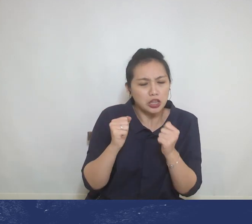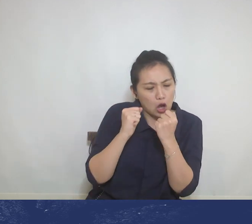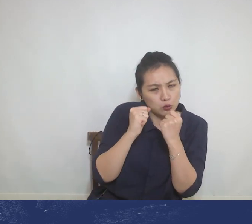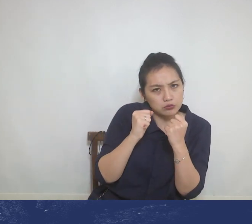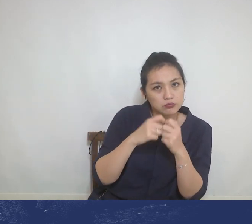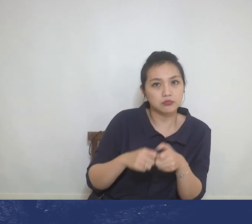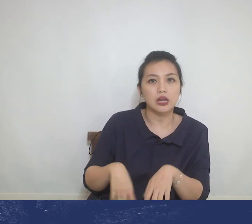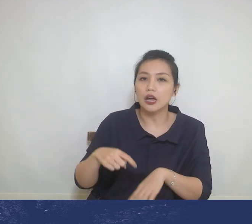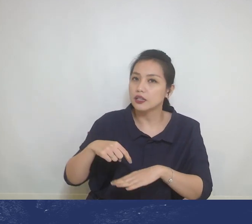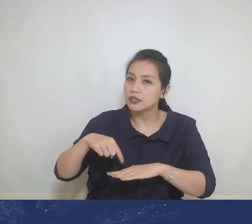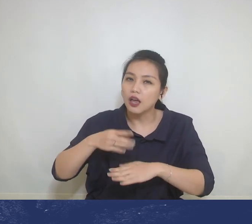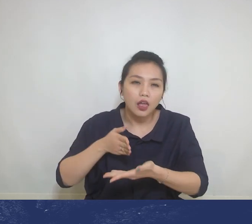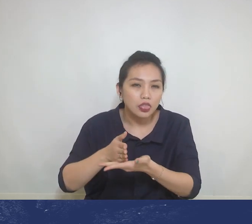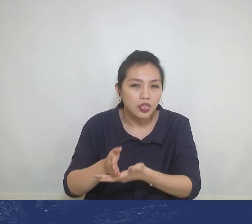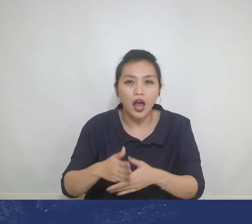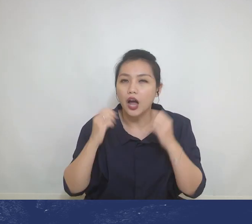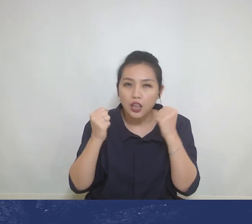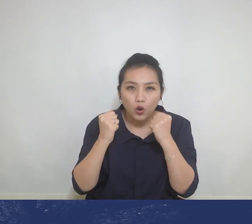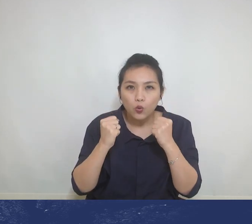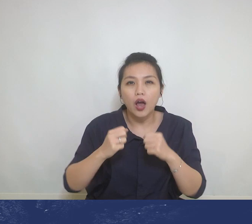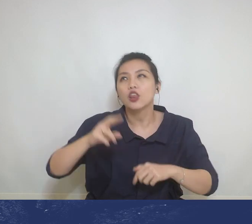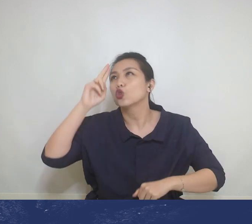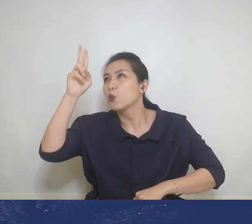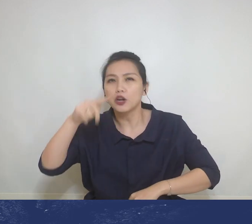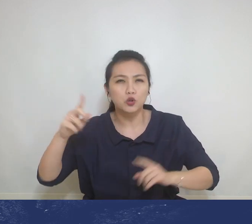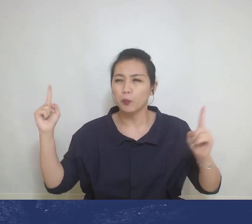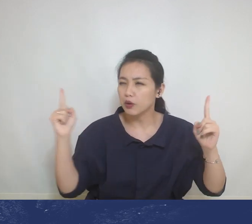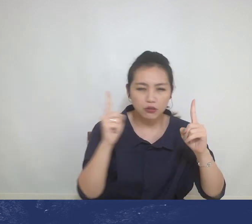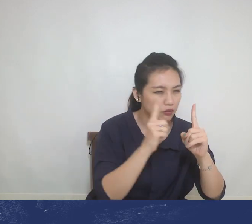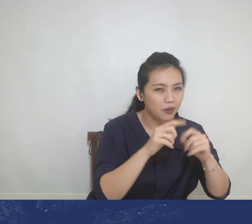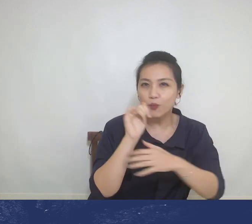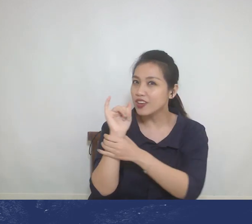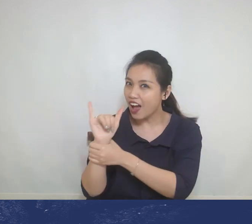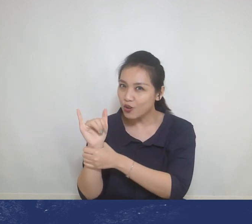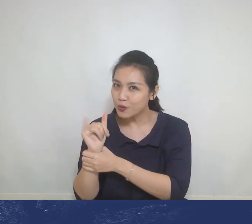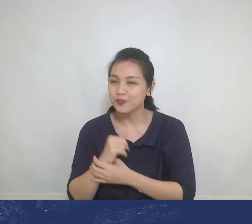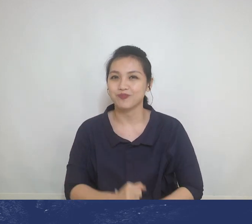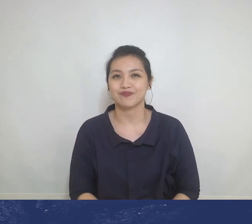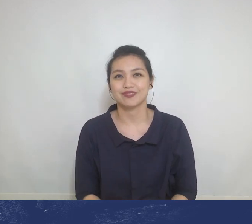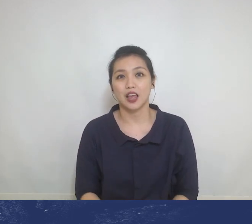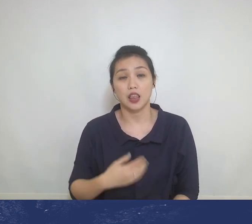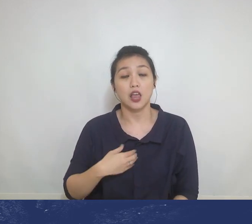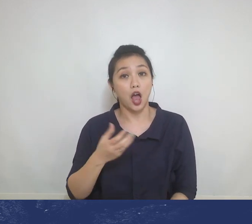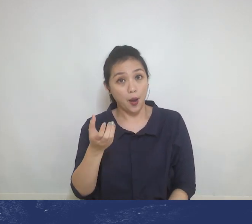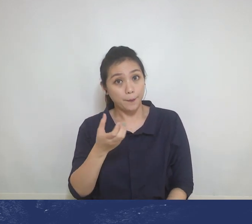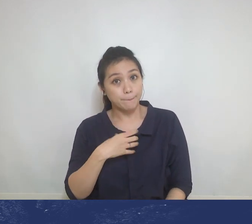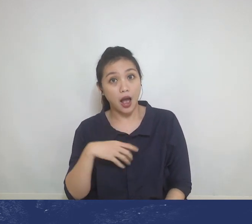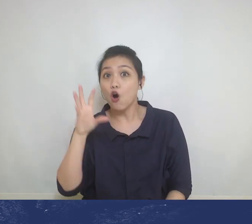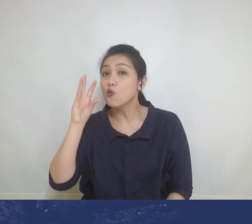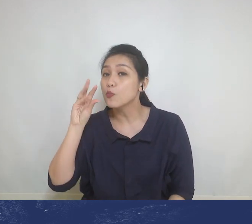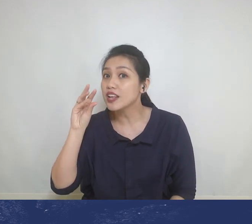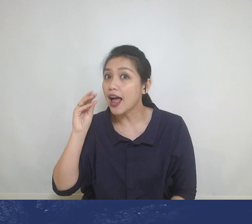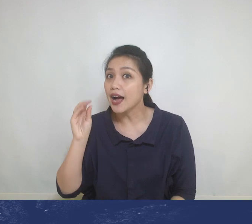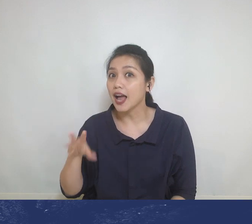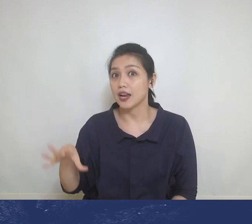ternyata di tengah-tengah ketakutannya itu, ternyata Tuhan itu menjumpai Yakub. Hari ini saya mau beritakan kabar baik kepada